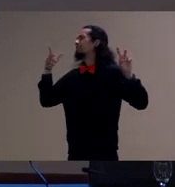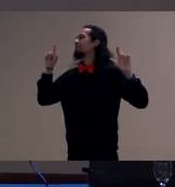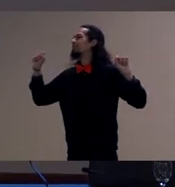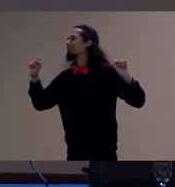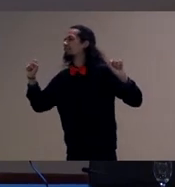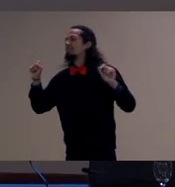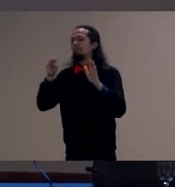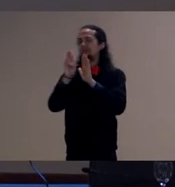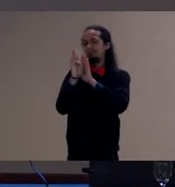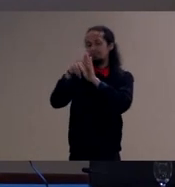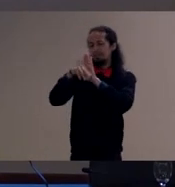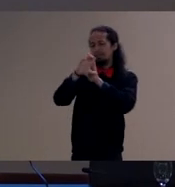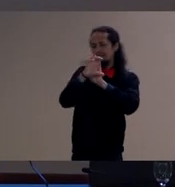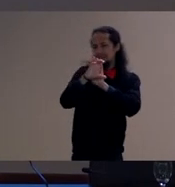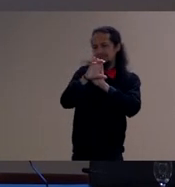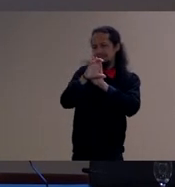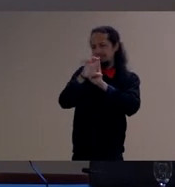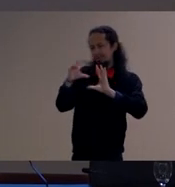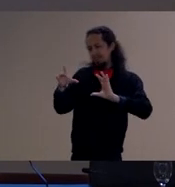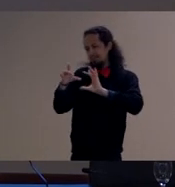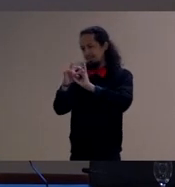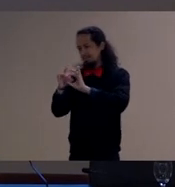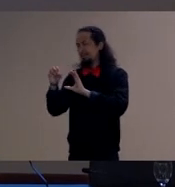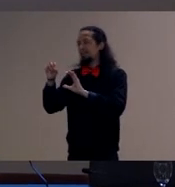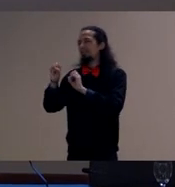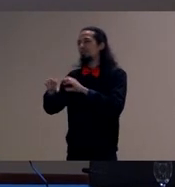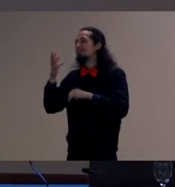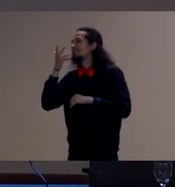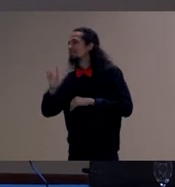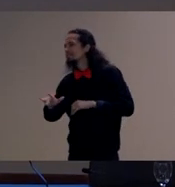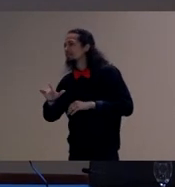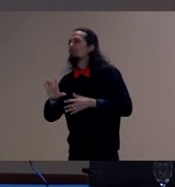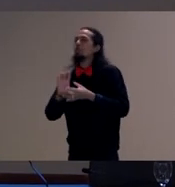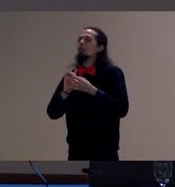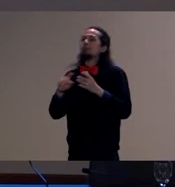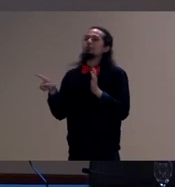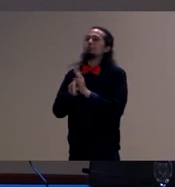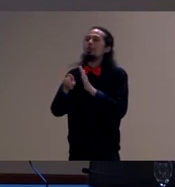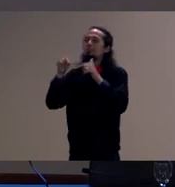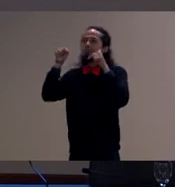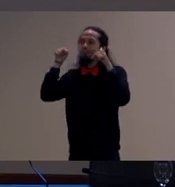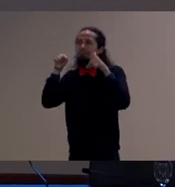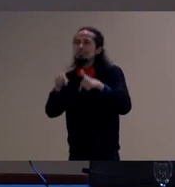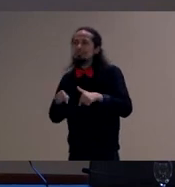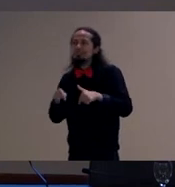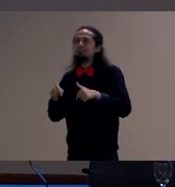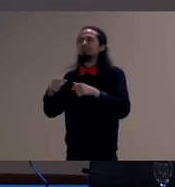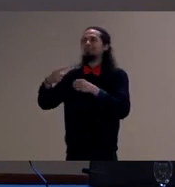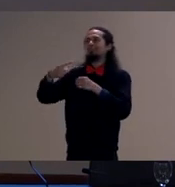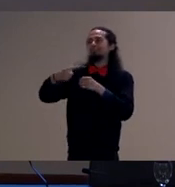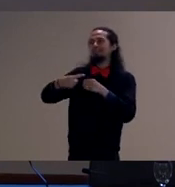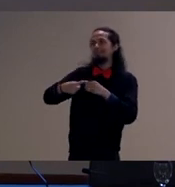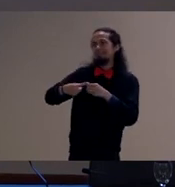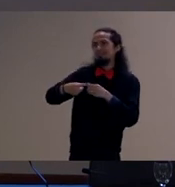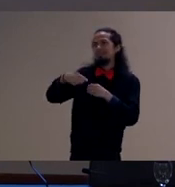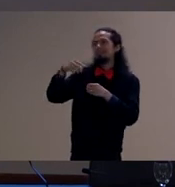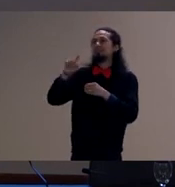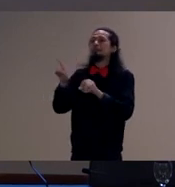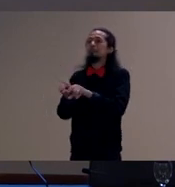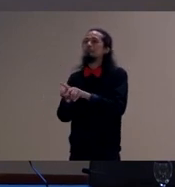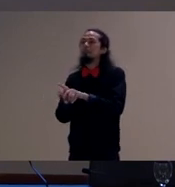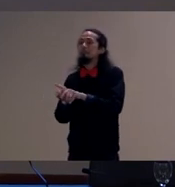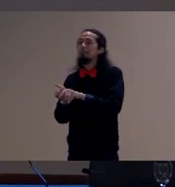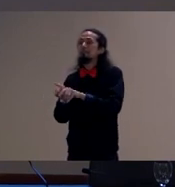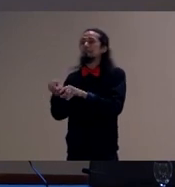e educação infantil contexto nacional e municipal é não vou novamente